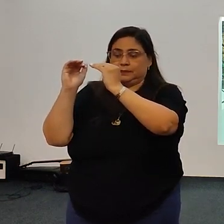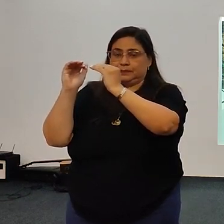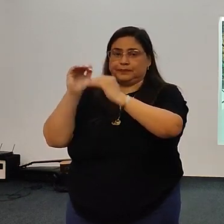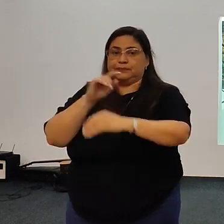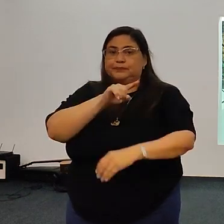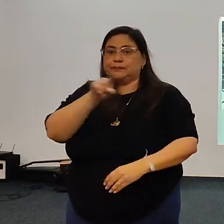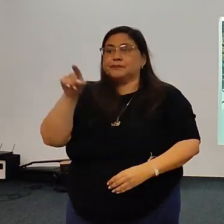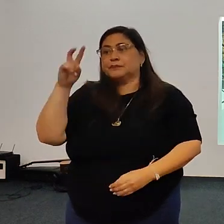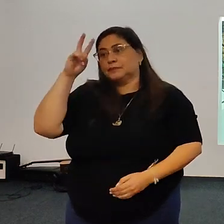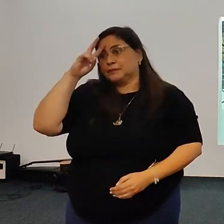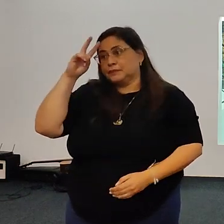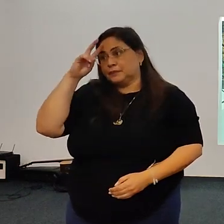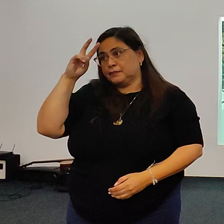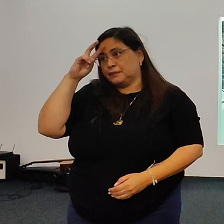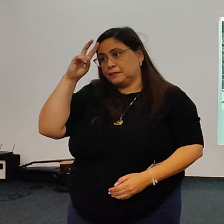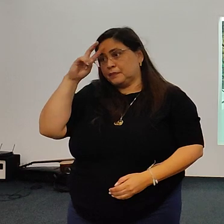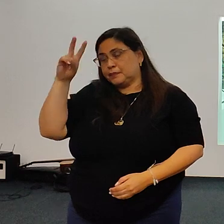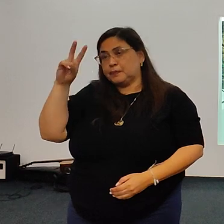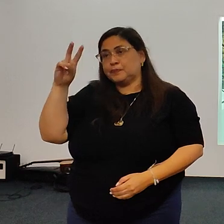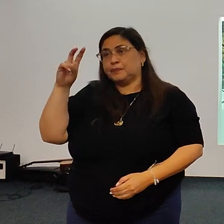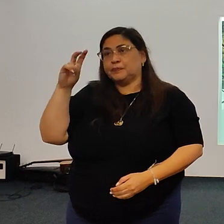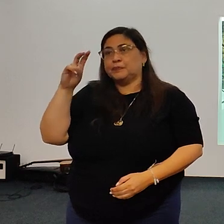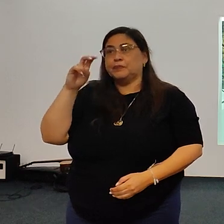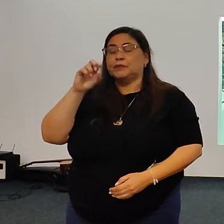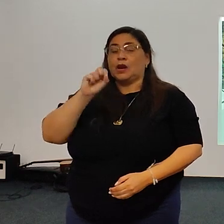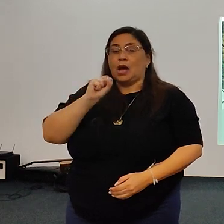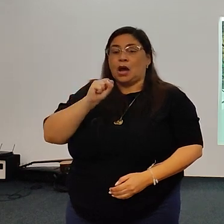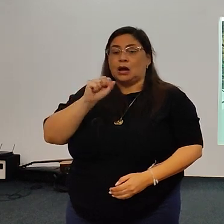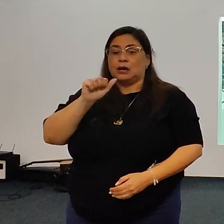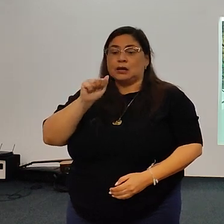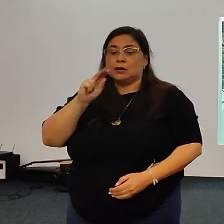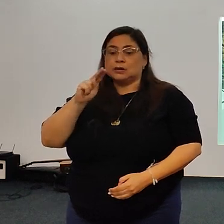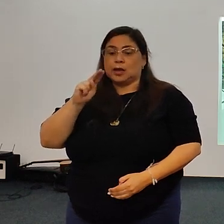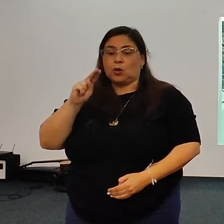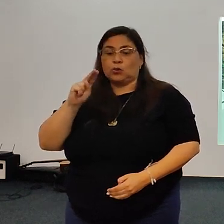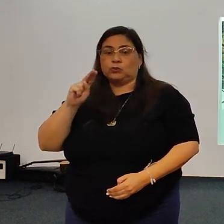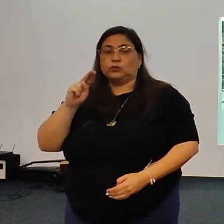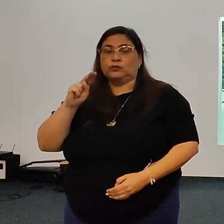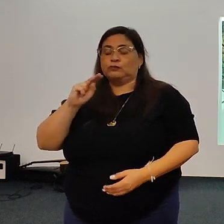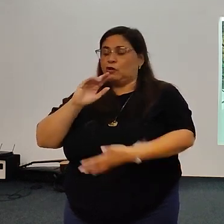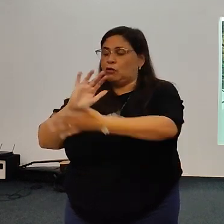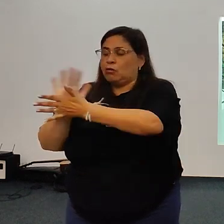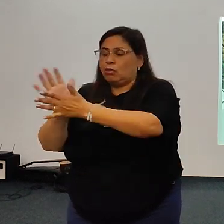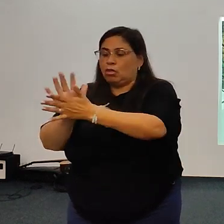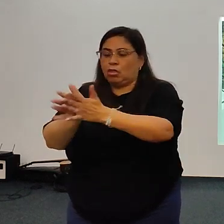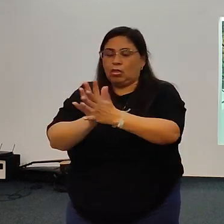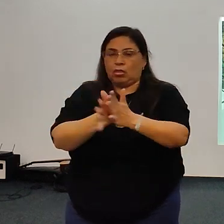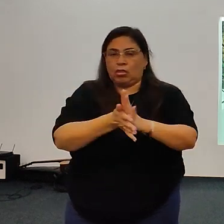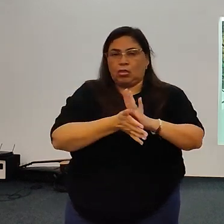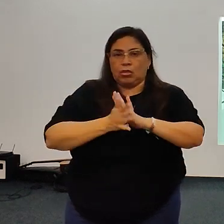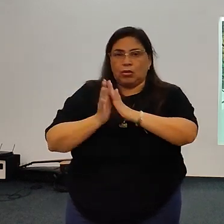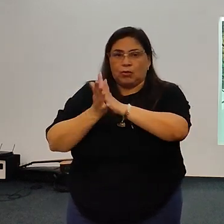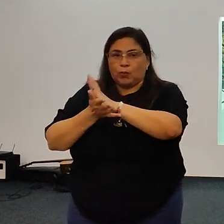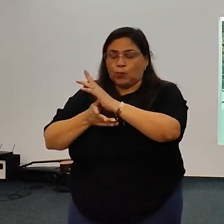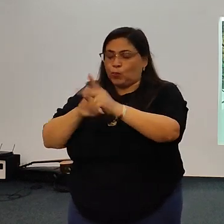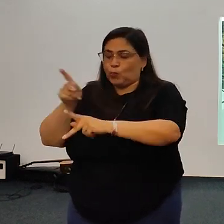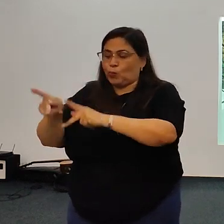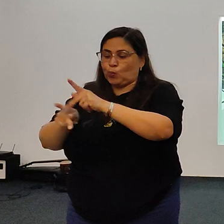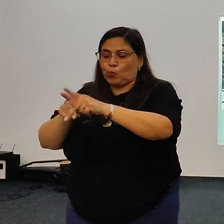Se os irmãos se lembram quando Saul recebeu uma ordem do Senhor para exterminar os amalequitas da face da